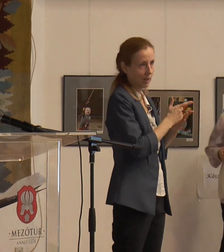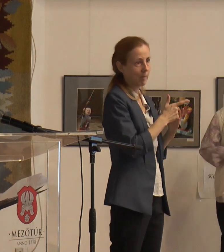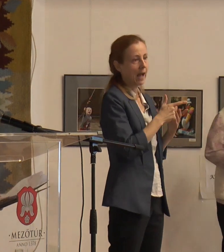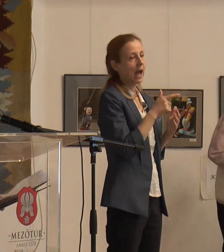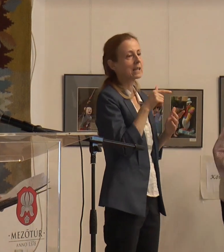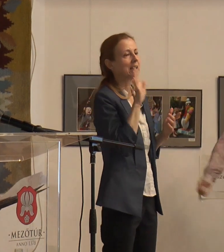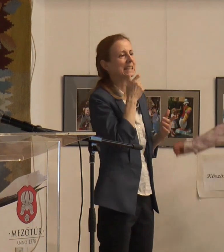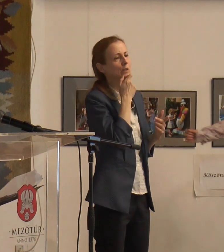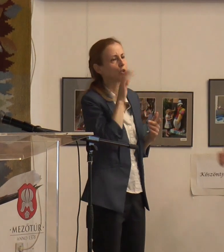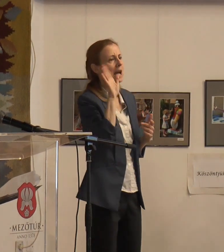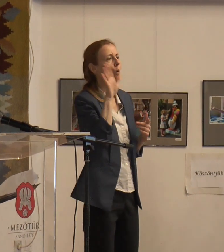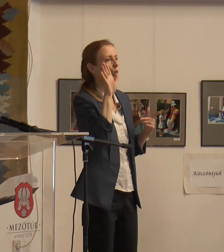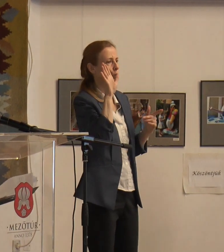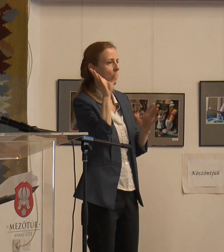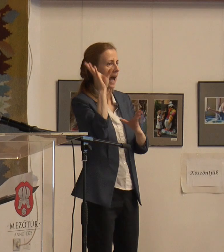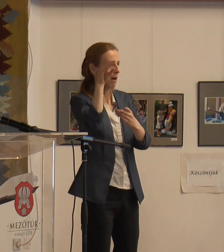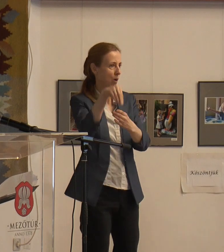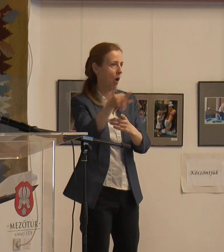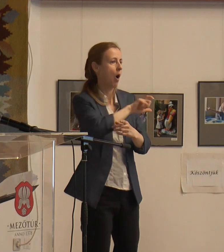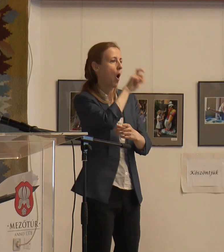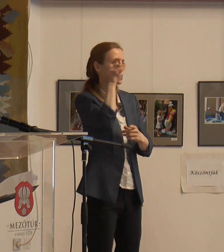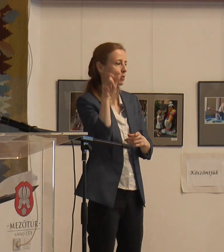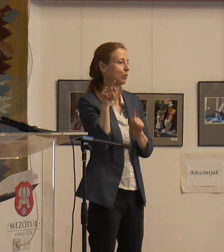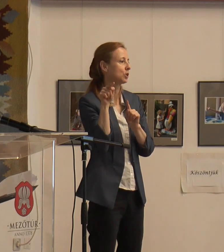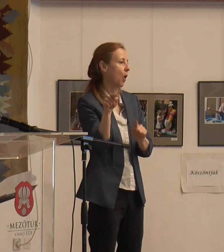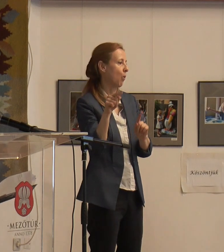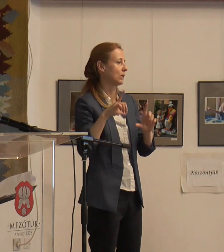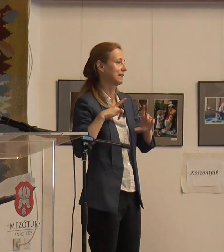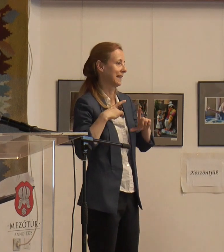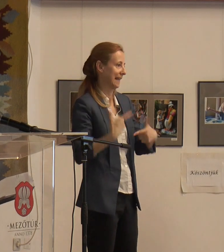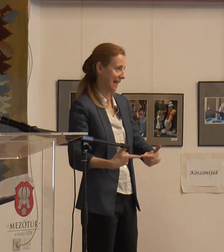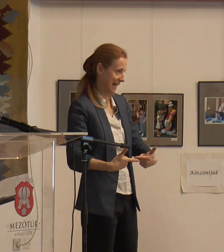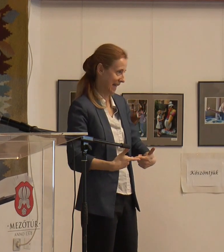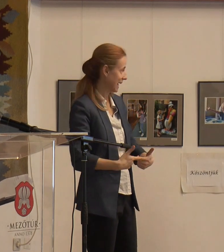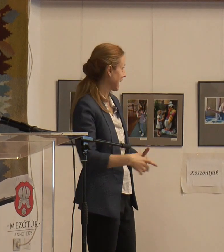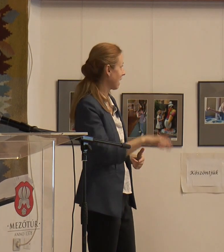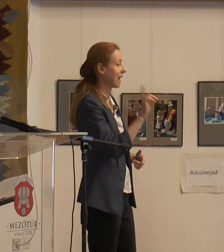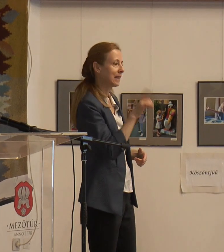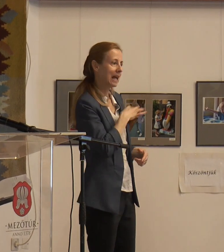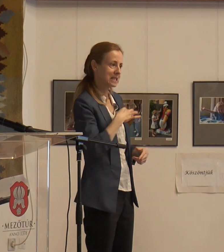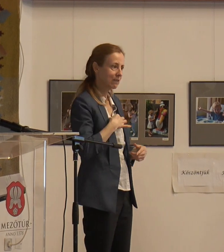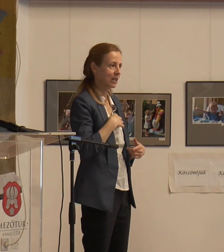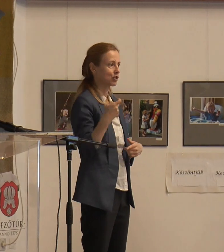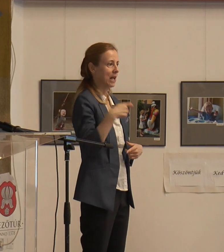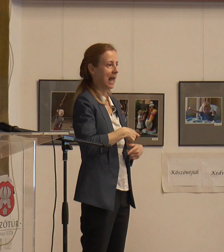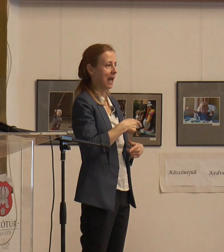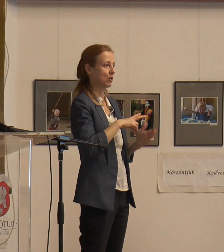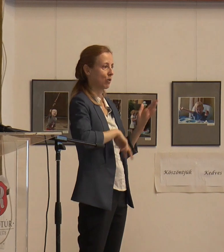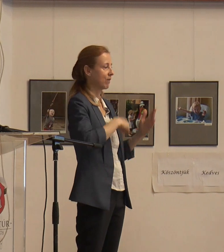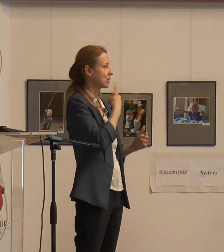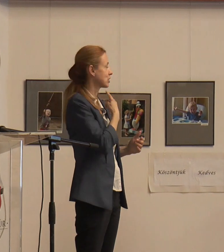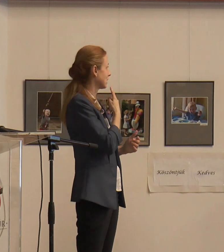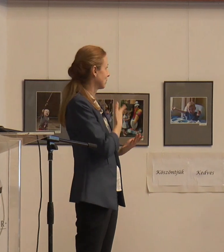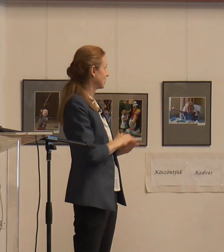Szent Ipál idősek otthonába, azóta pontén, de szívesen elje verset mondani. Fogadjuk meg szeretettel,